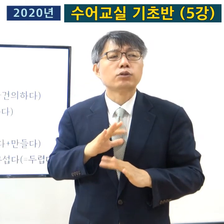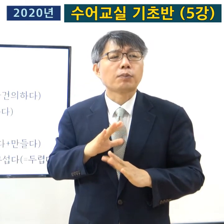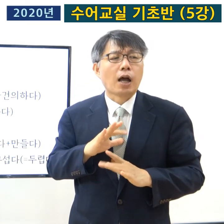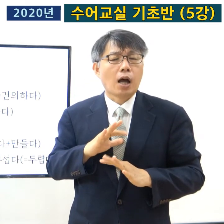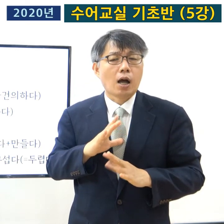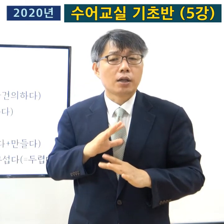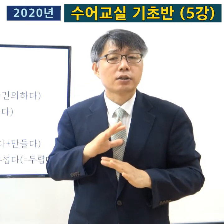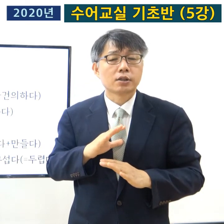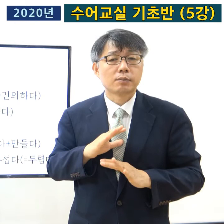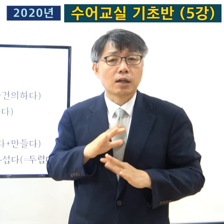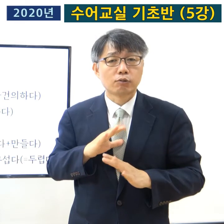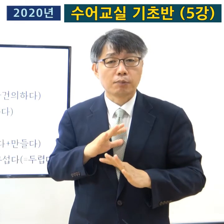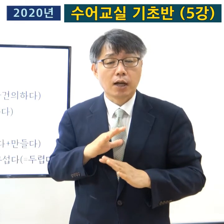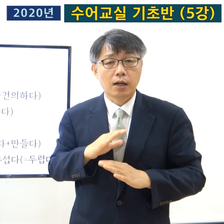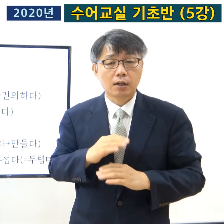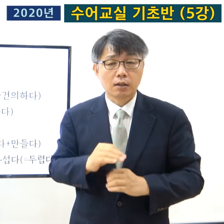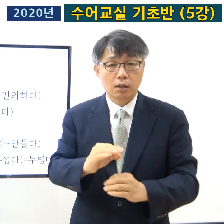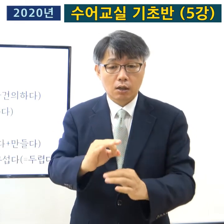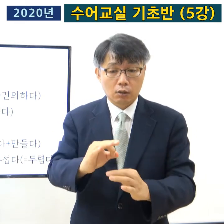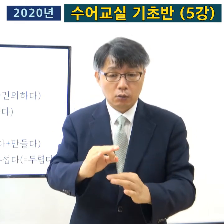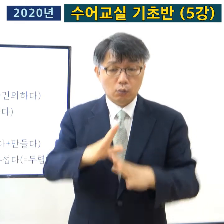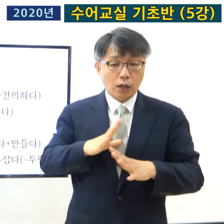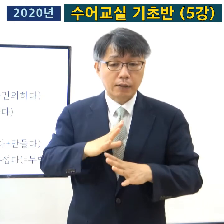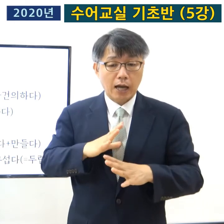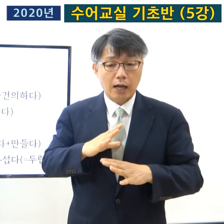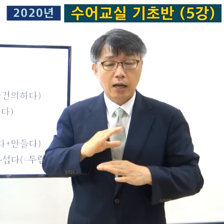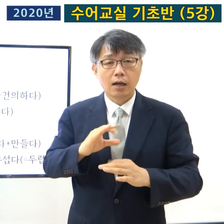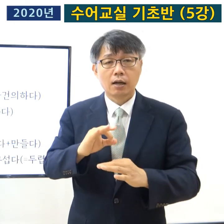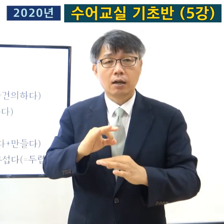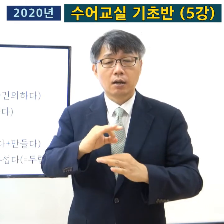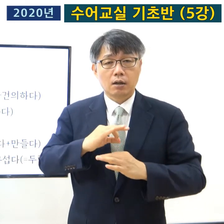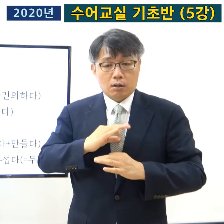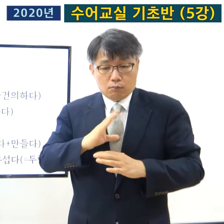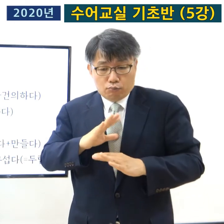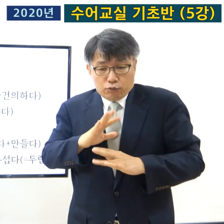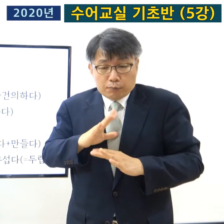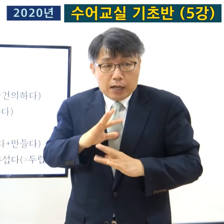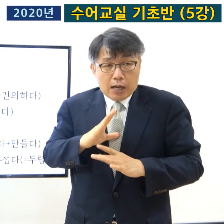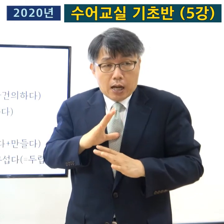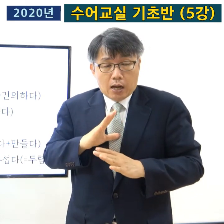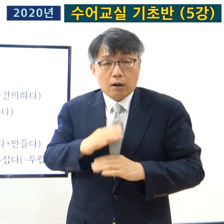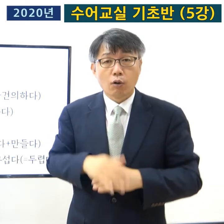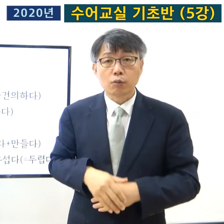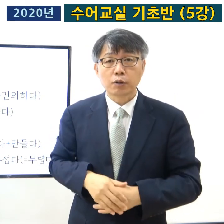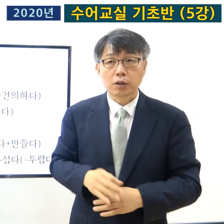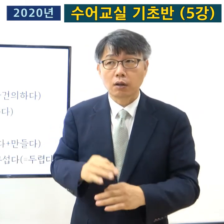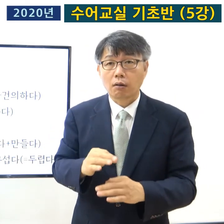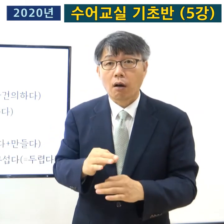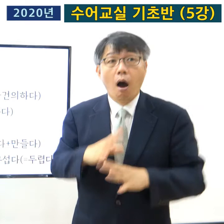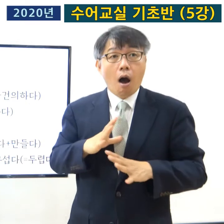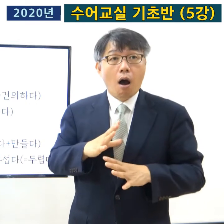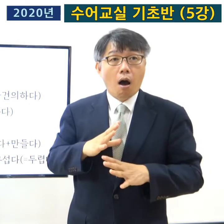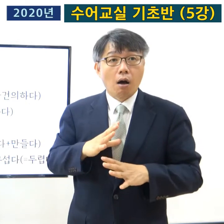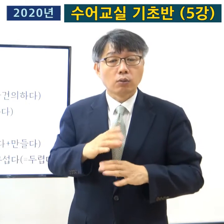무섭다 이런 뜻입니다. 무섭다, 놀랐다, 무섭다. 얼굴 표정이